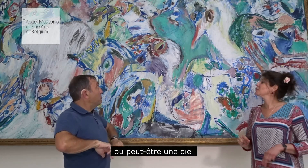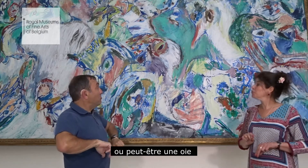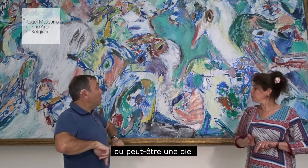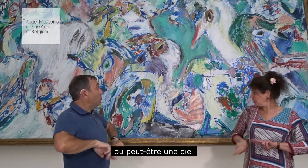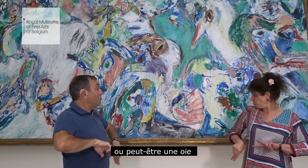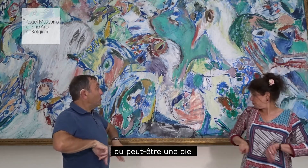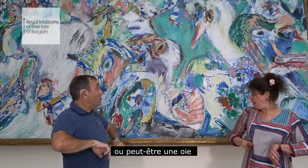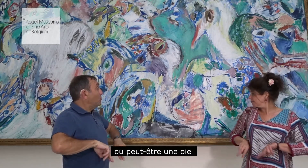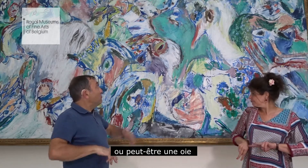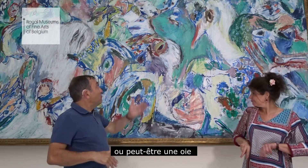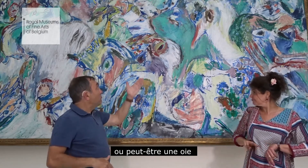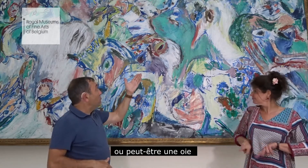Peut-être une oie.